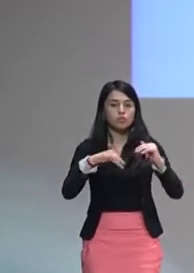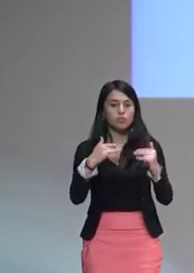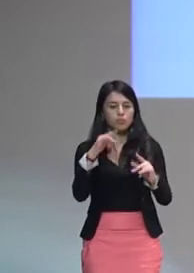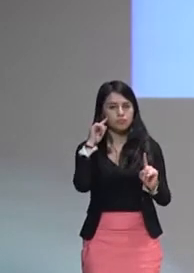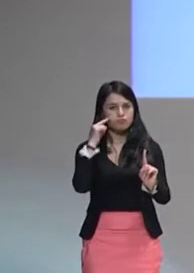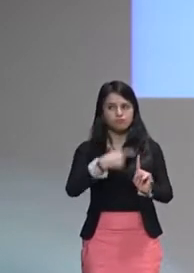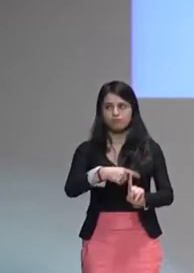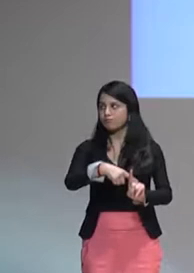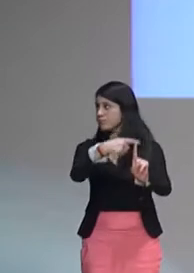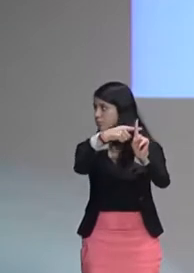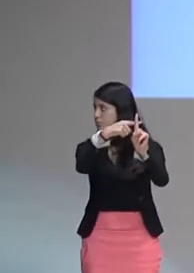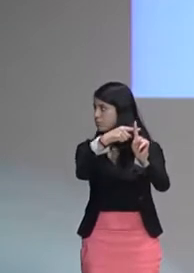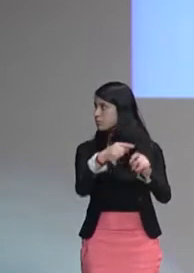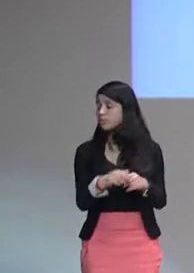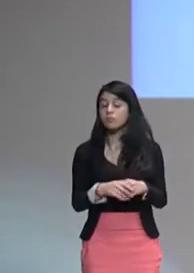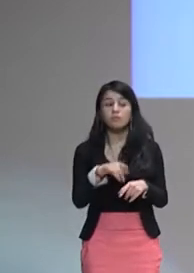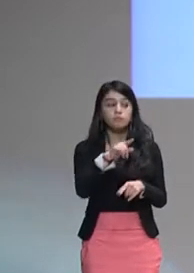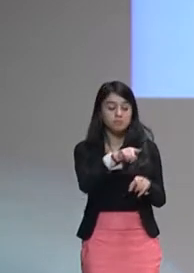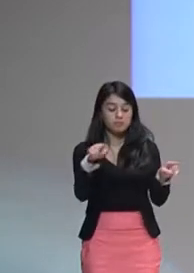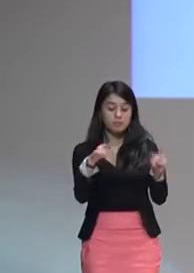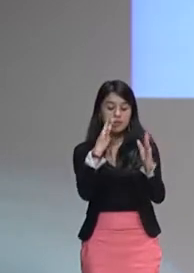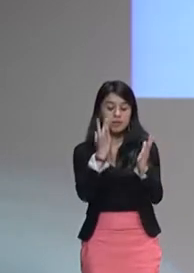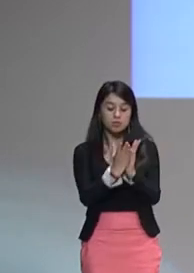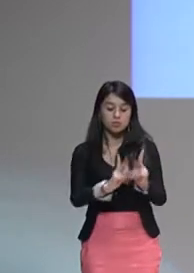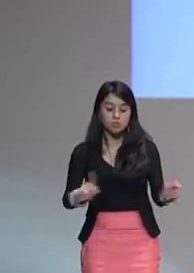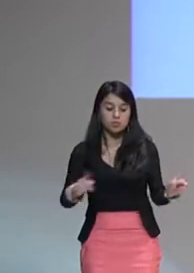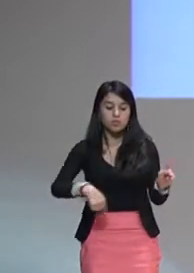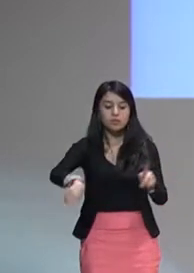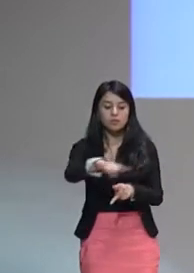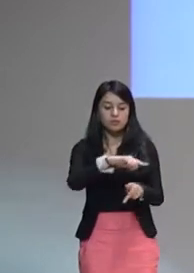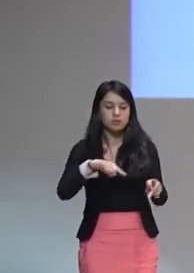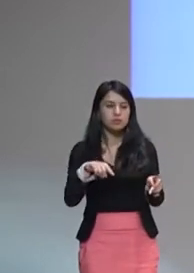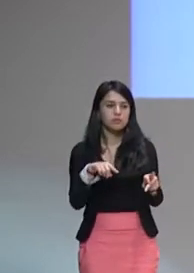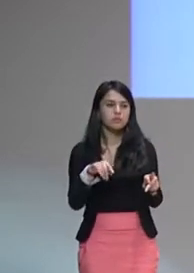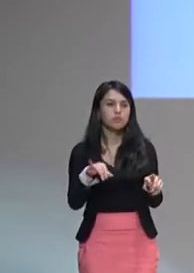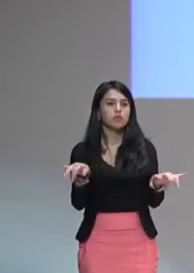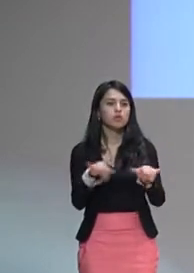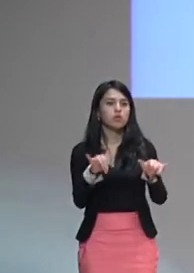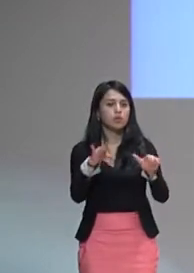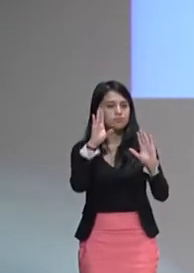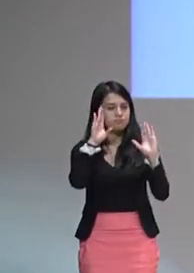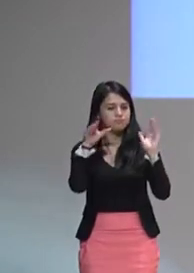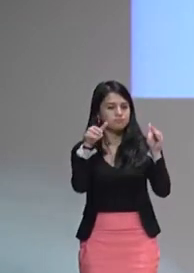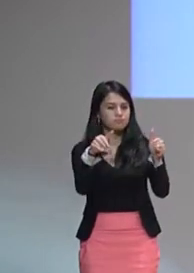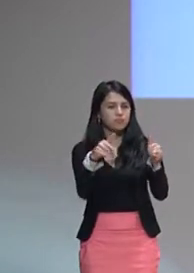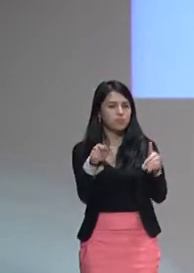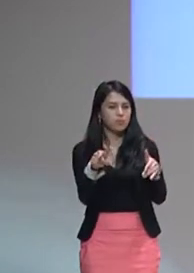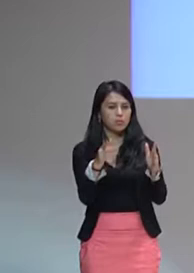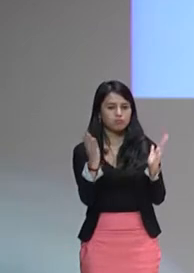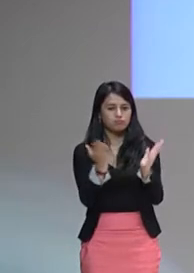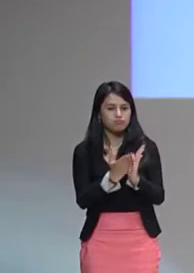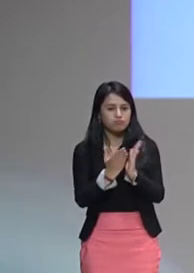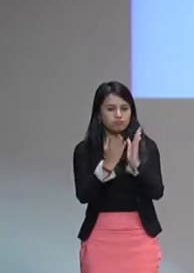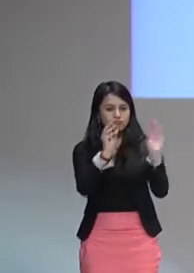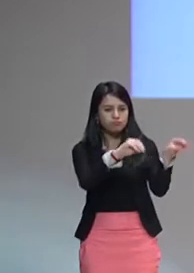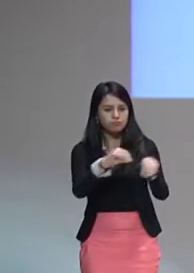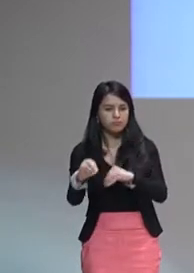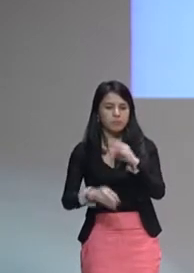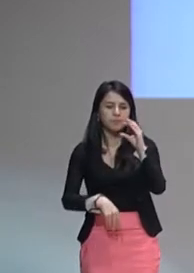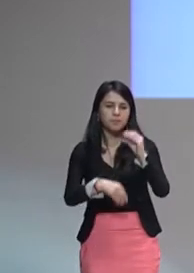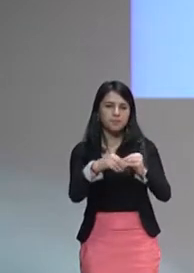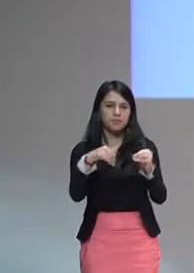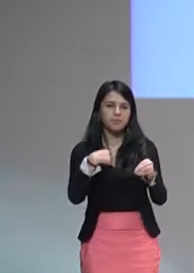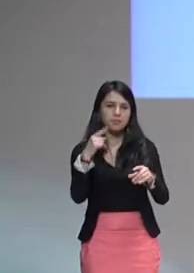positiva. Sus estudiantes se volvieron el centro de la enseñanza y se volvieron los gestores